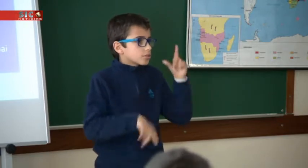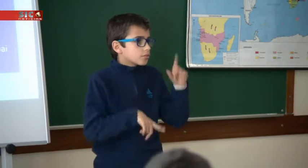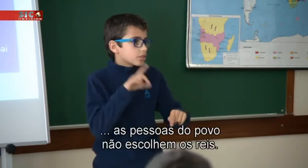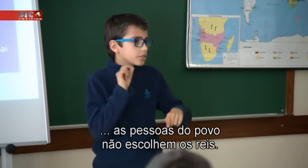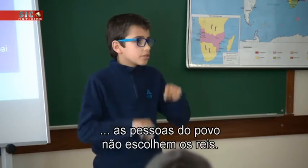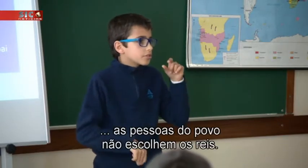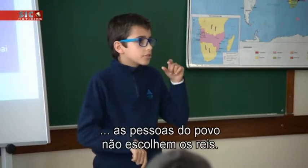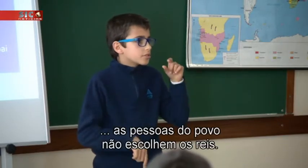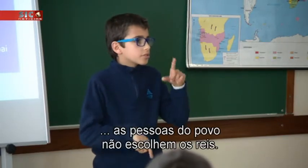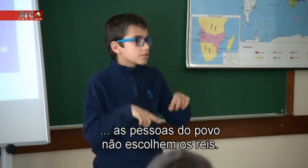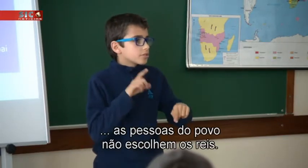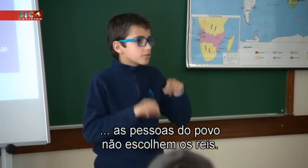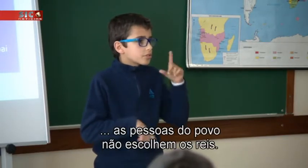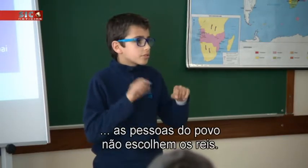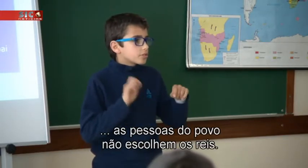As pessoas do povo não escolhem o Reis.